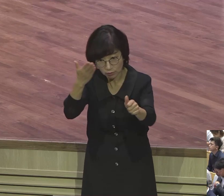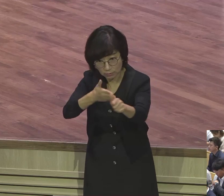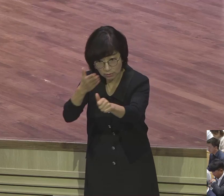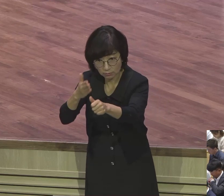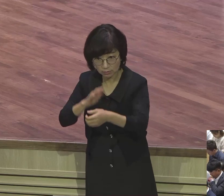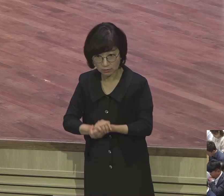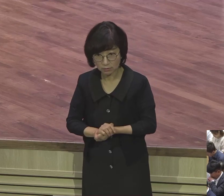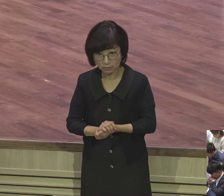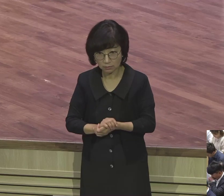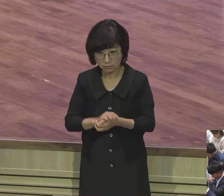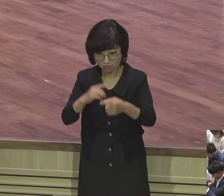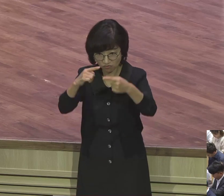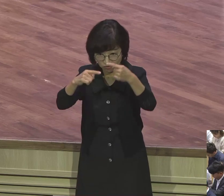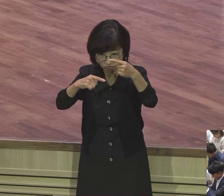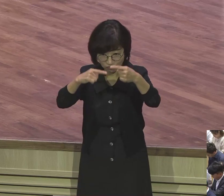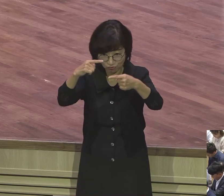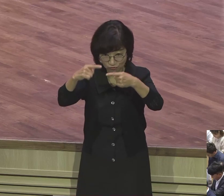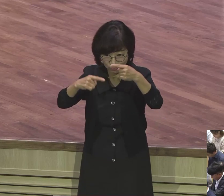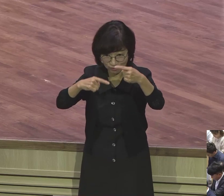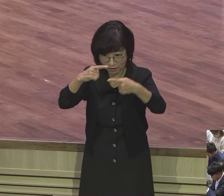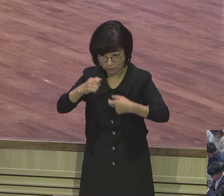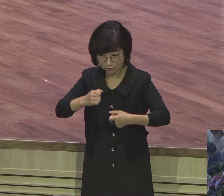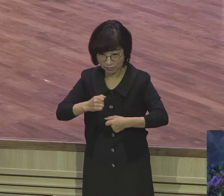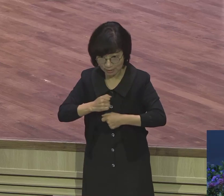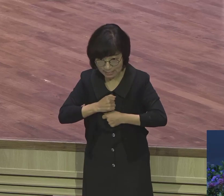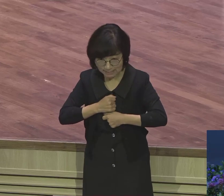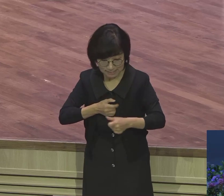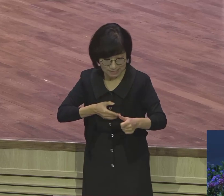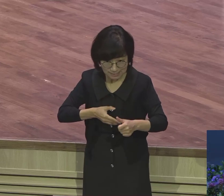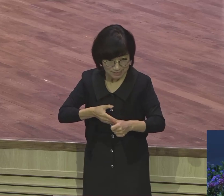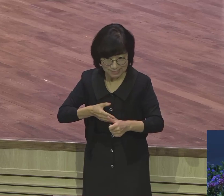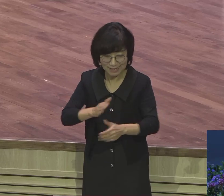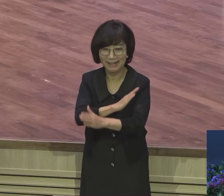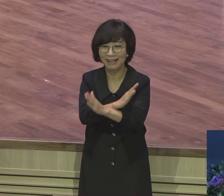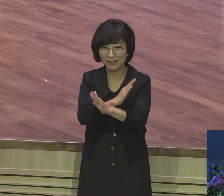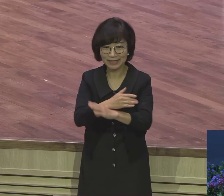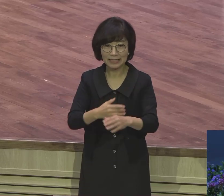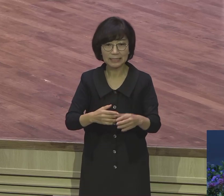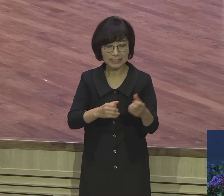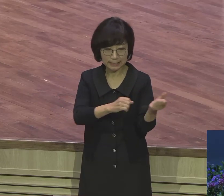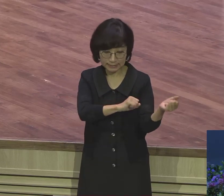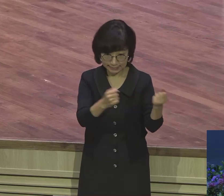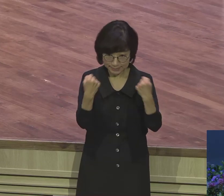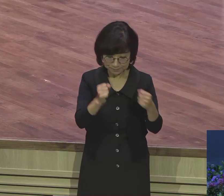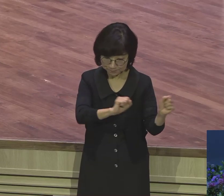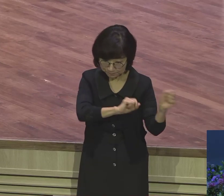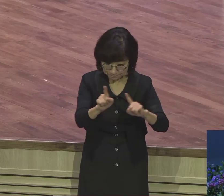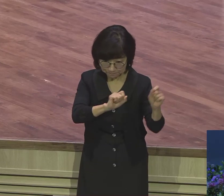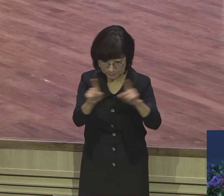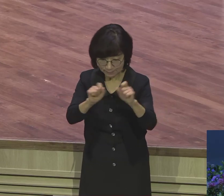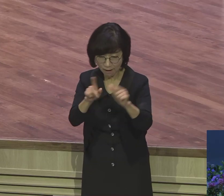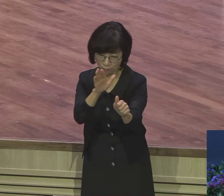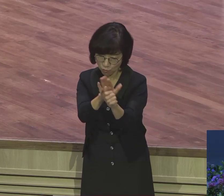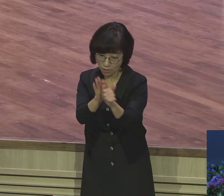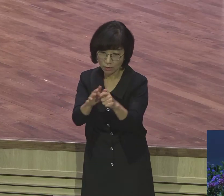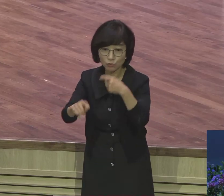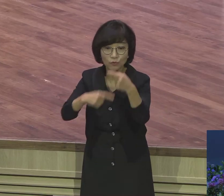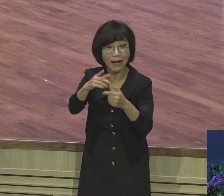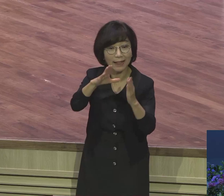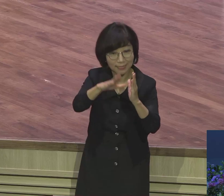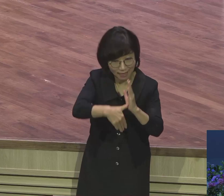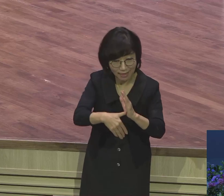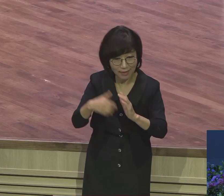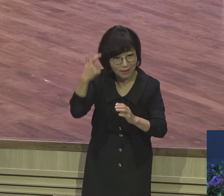살리는 말 되죠. 힘주는 말. 그럼 어떻게 돼요? 영혼 구원의 열매가 맺혀져요.